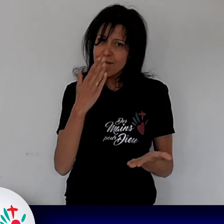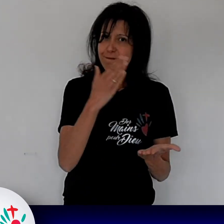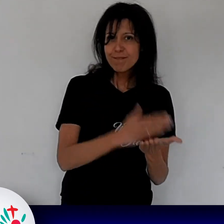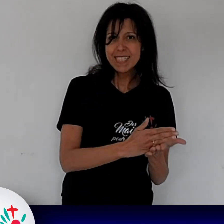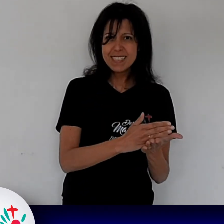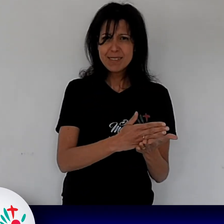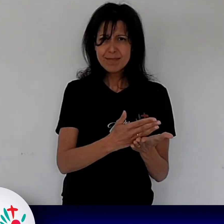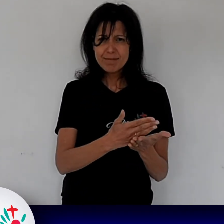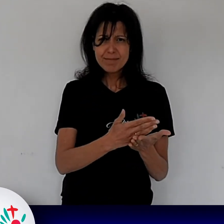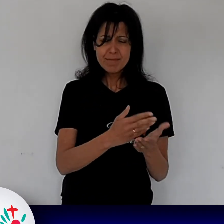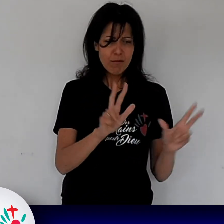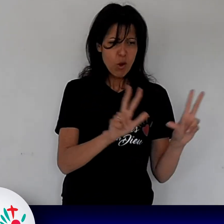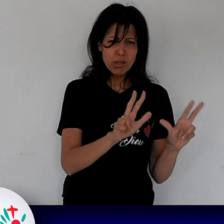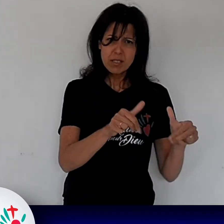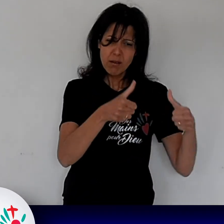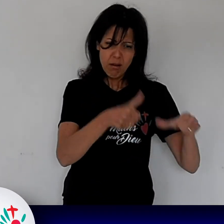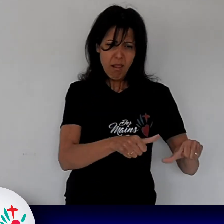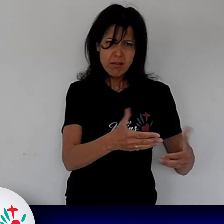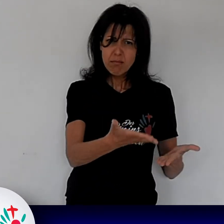Jésus.